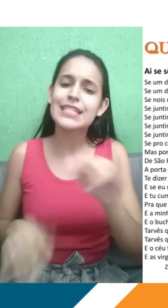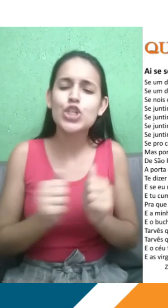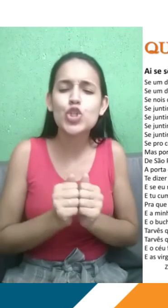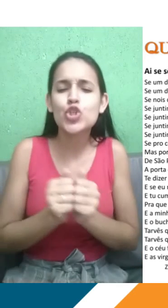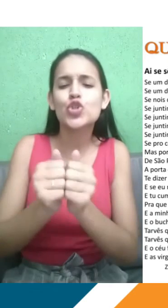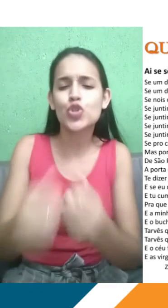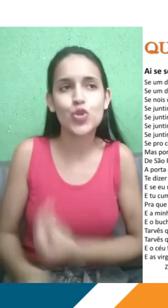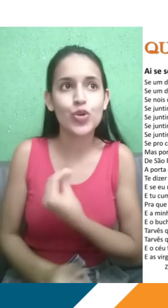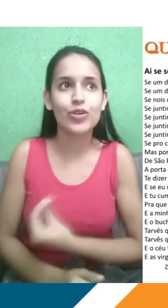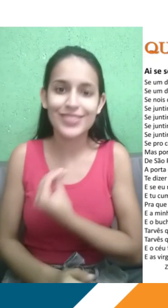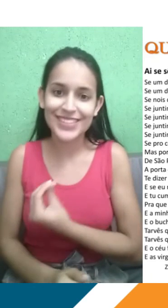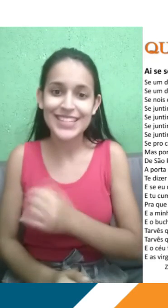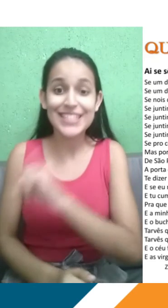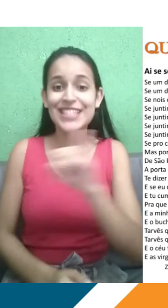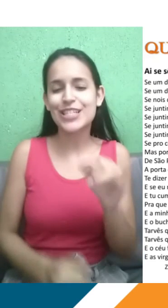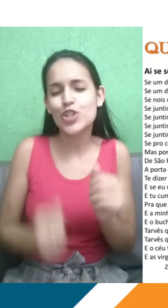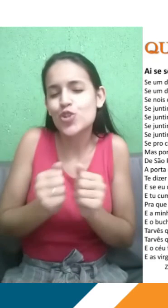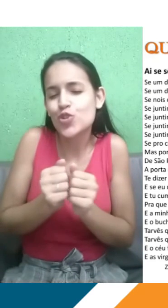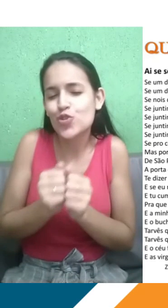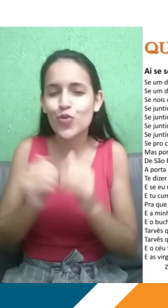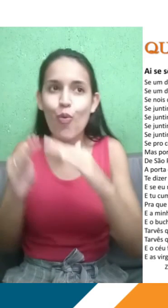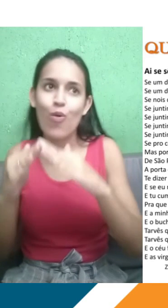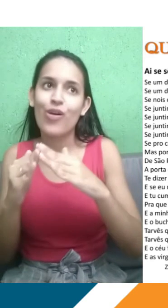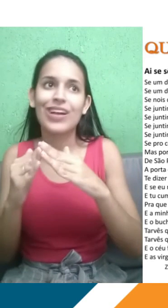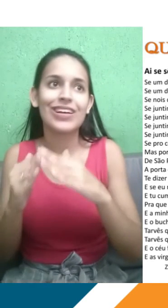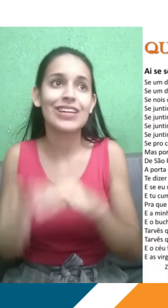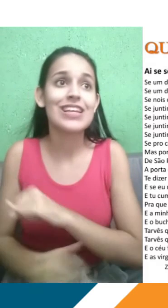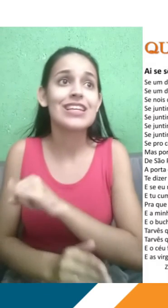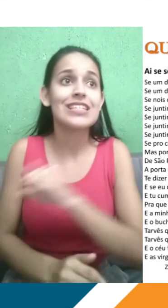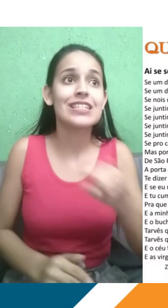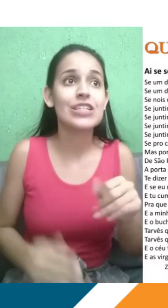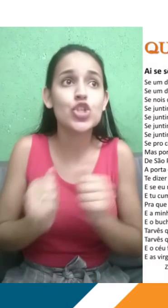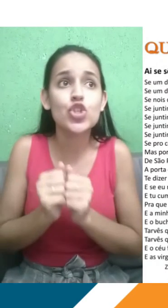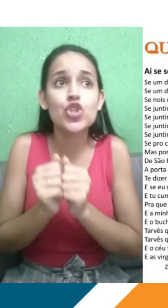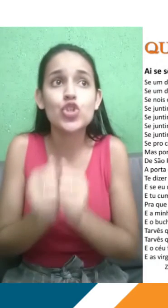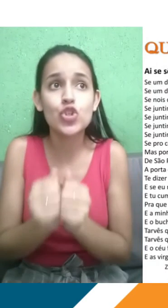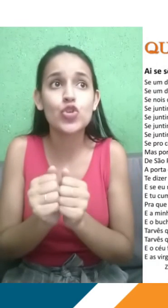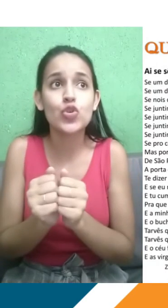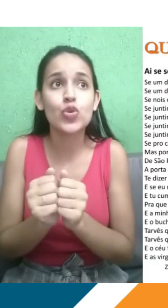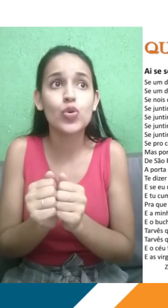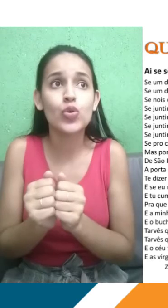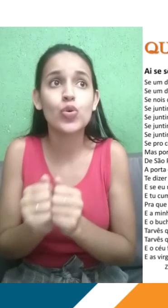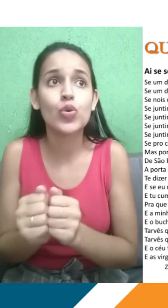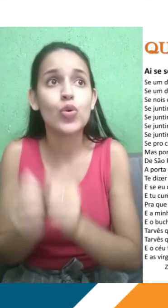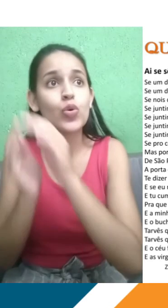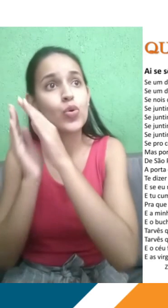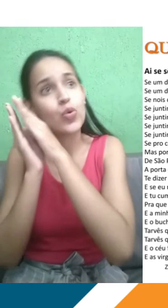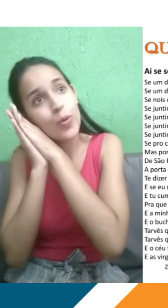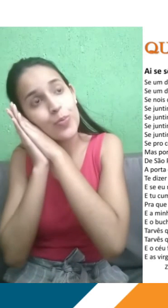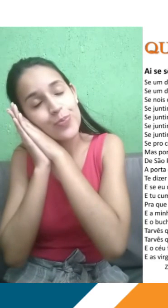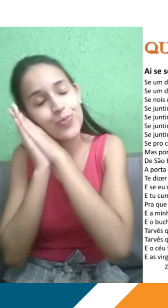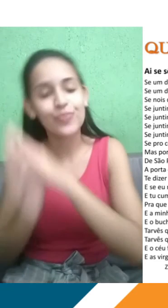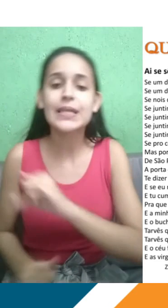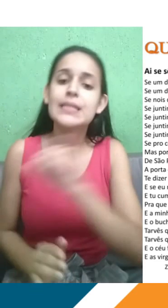tolice, e se eu me reminasse e tu com eu insistisse, para que eu me a resolvesse e a minha